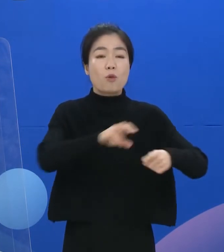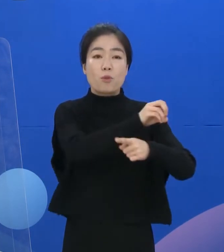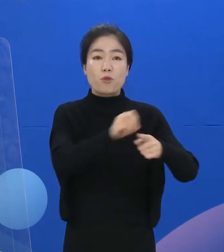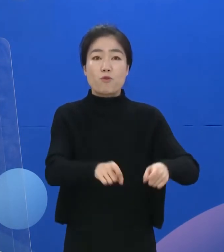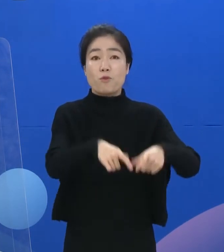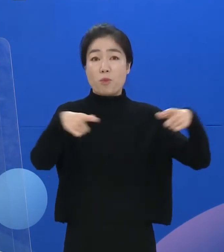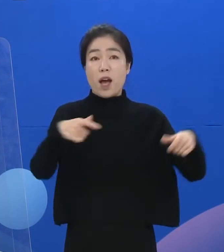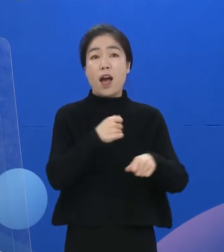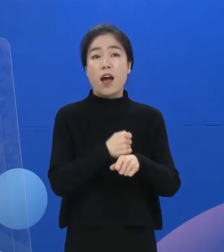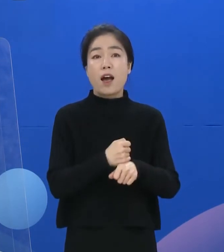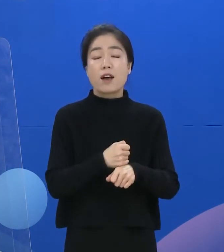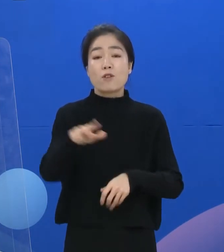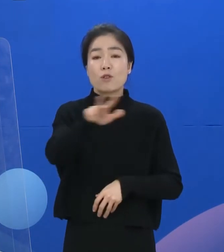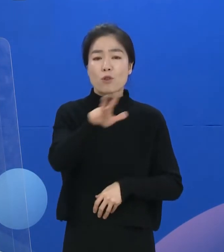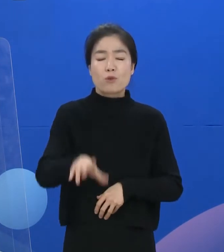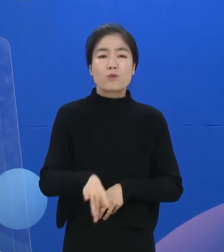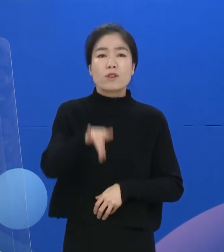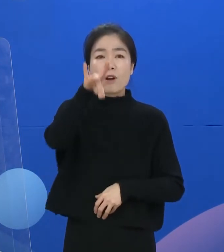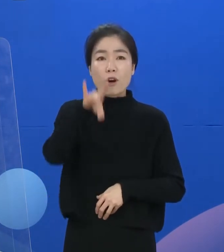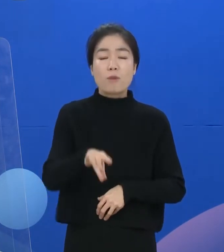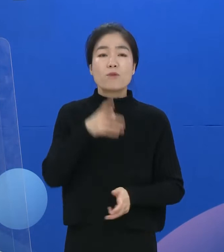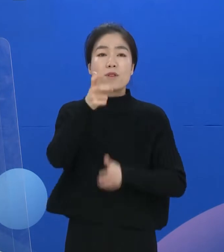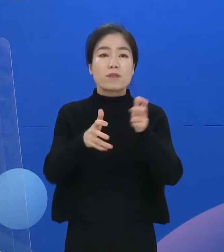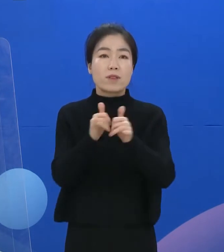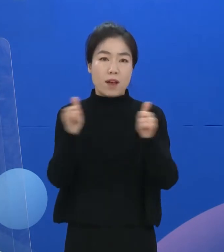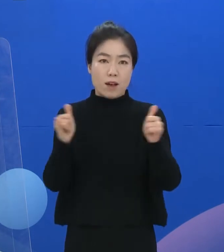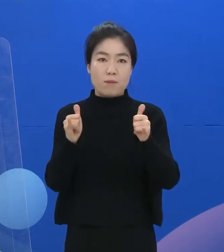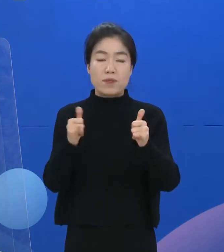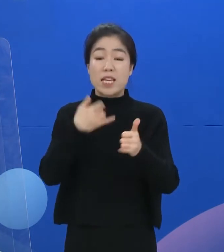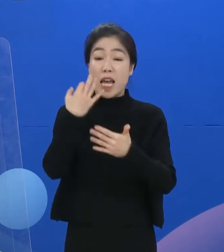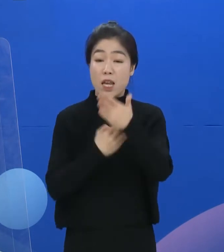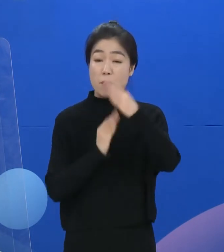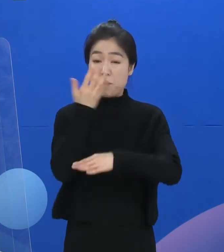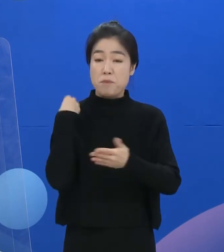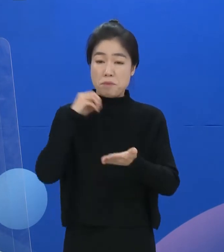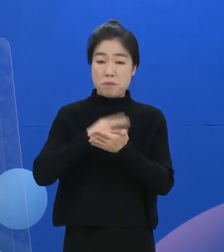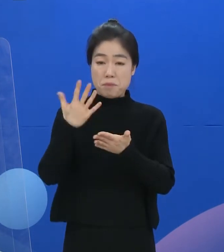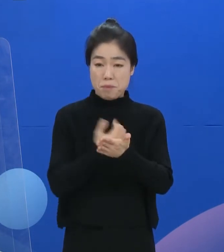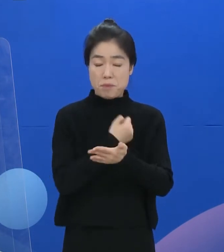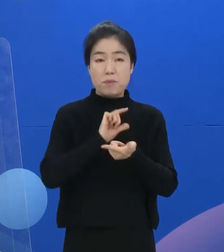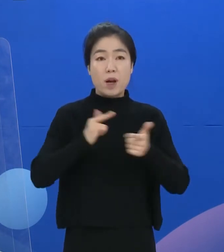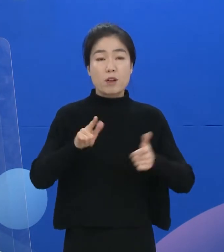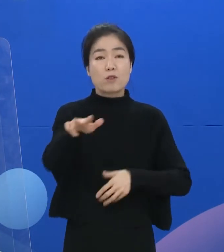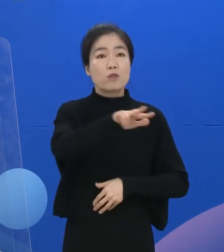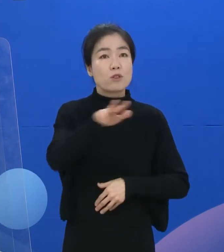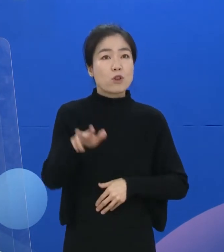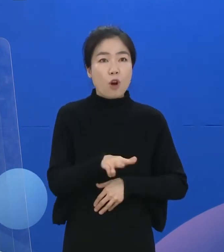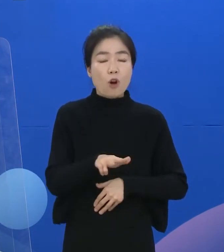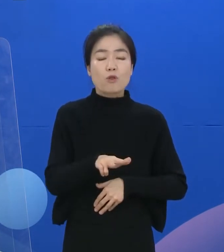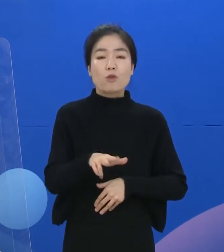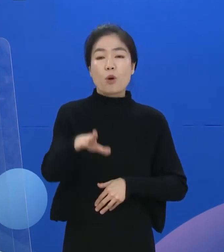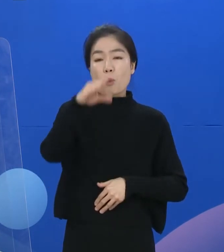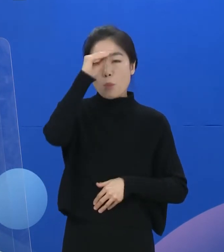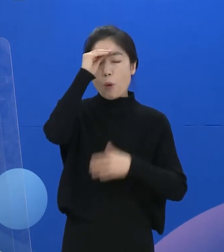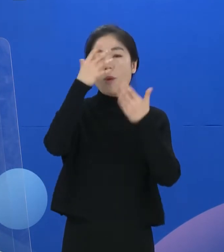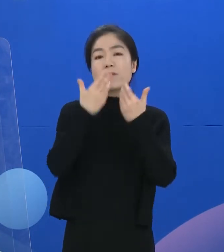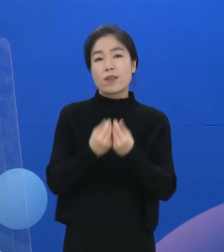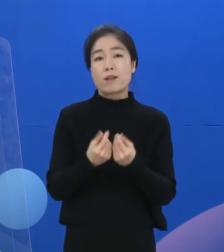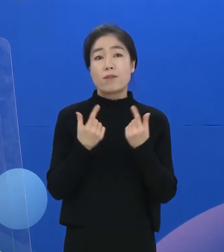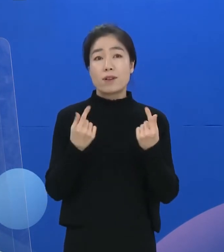있는 민간공원특례사업은 전국 최대 공원 면적 비율 확보 전국 최초로